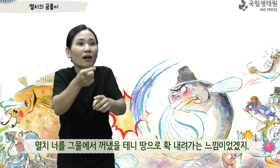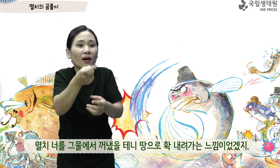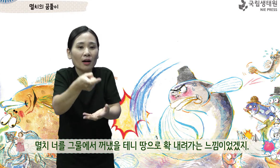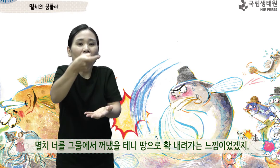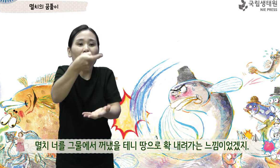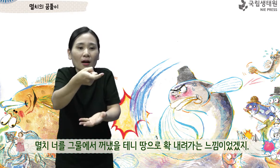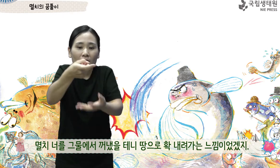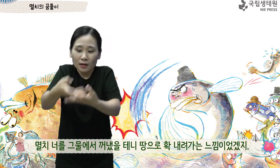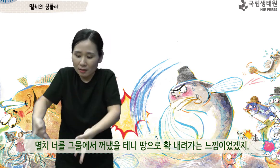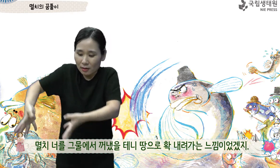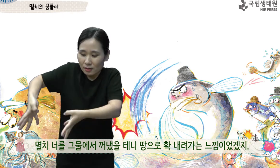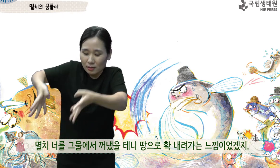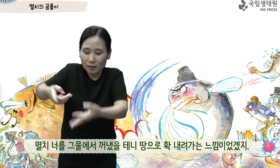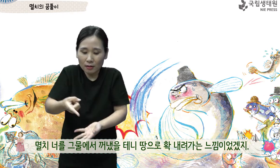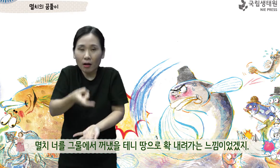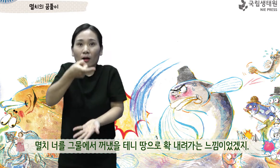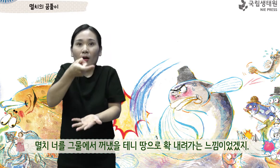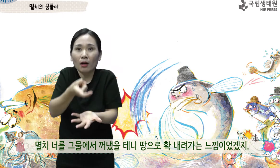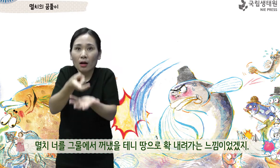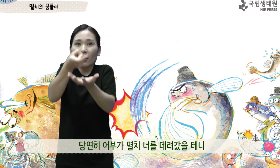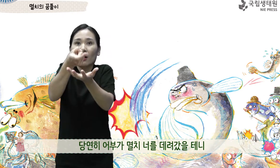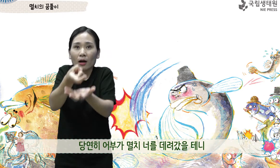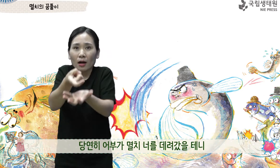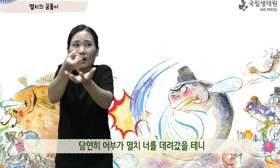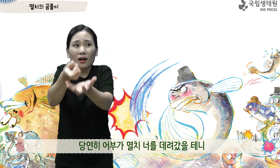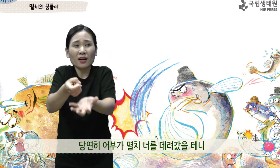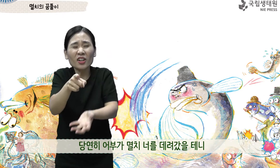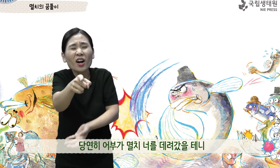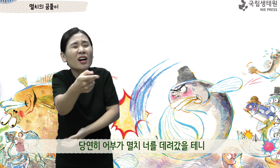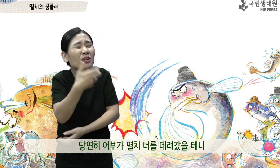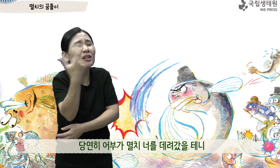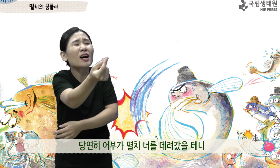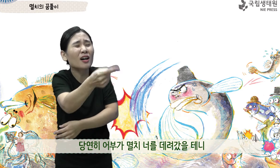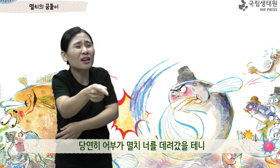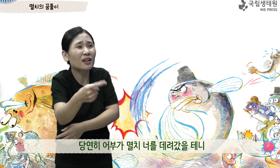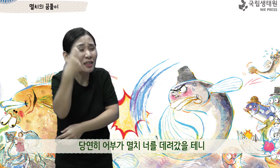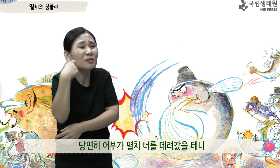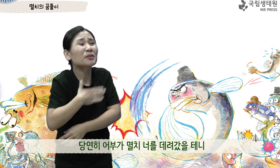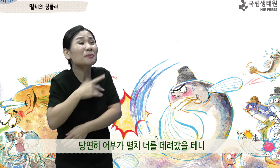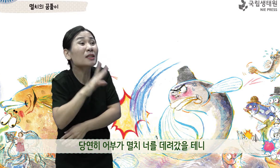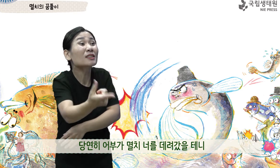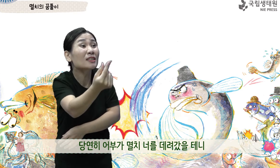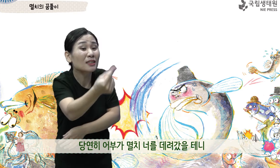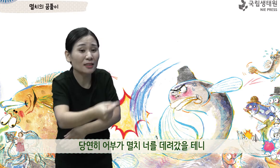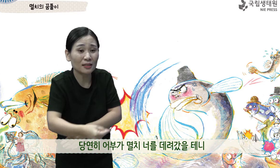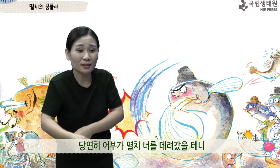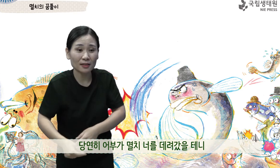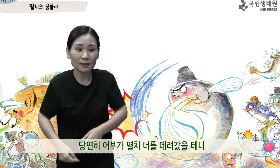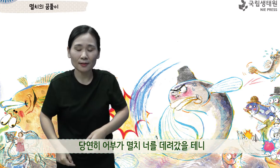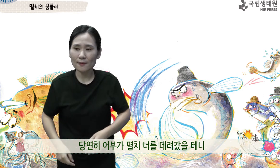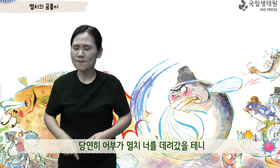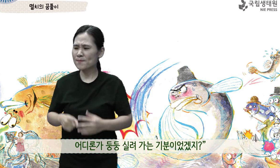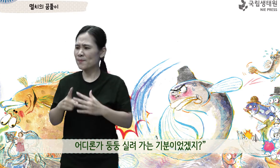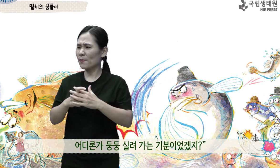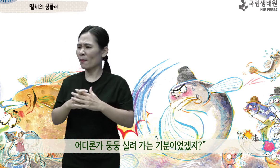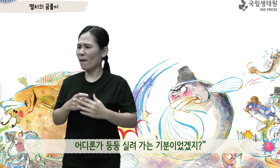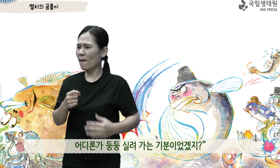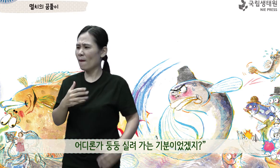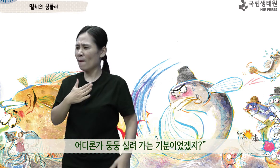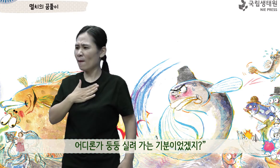확 내려가는 느낌이었겠지. 당연히 어부가 멸치 너를 데려갔을 테니